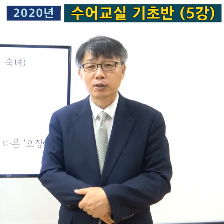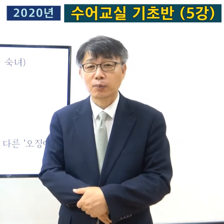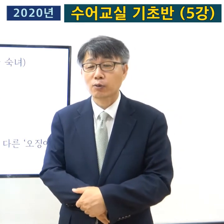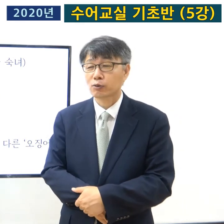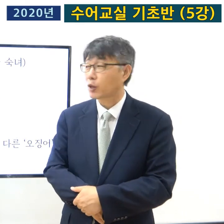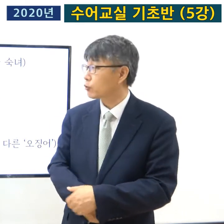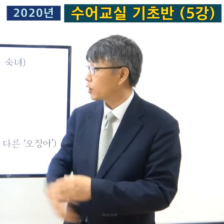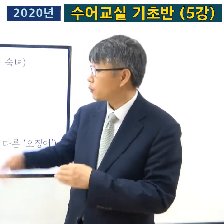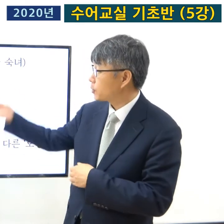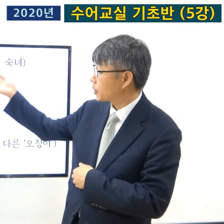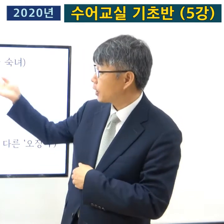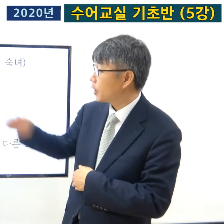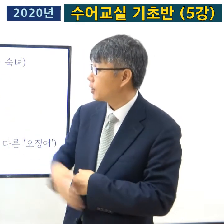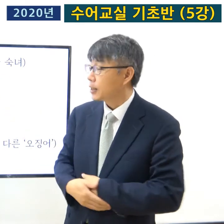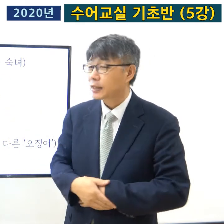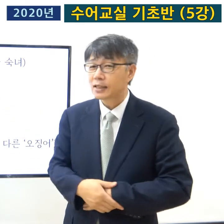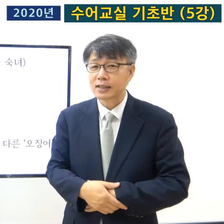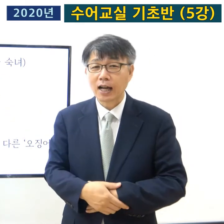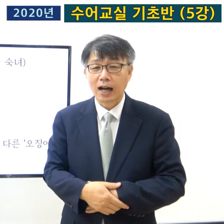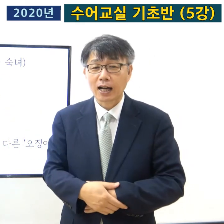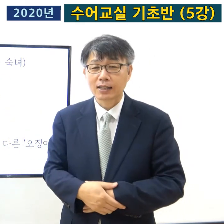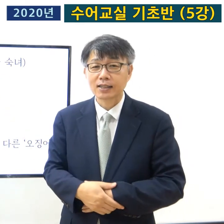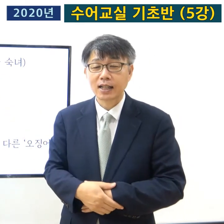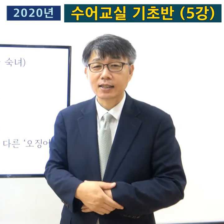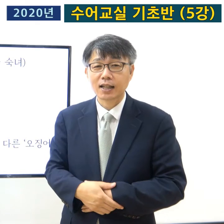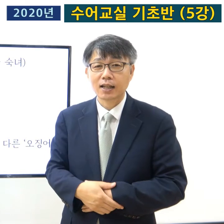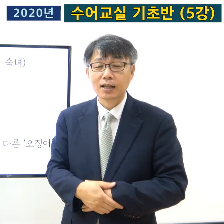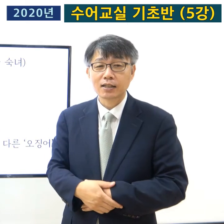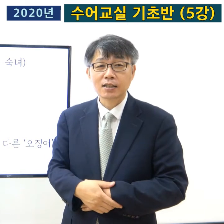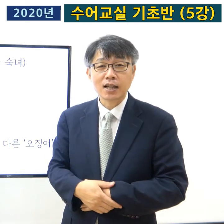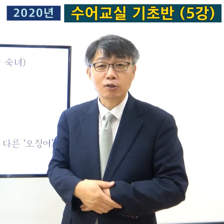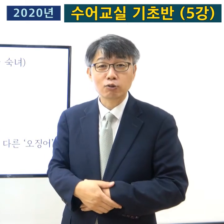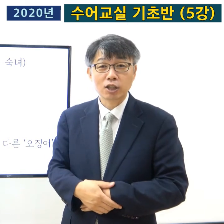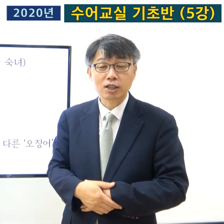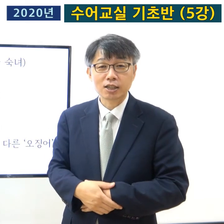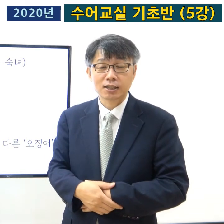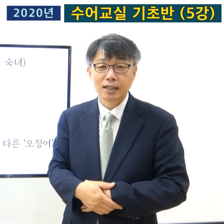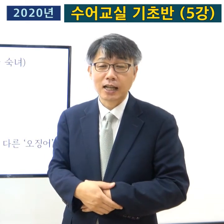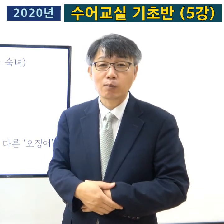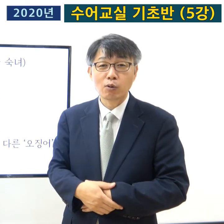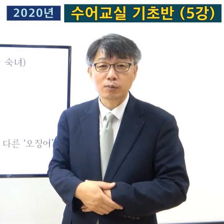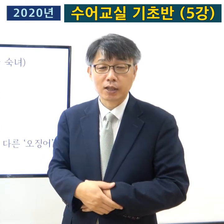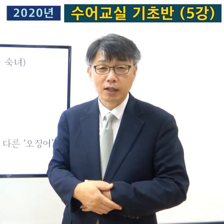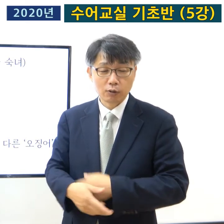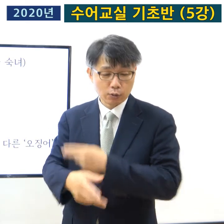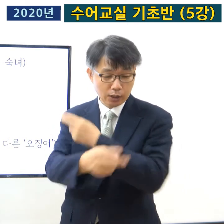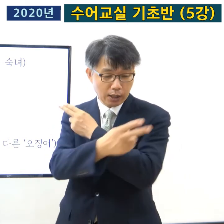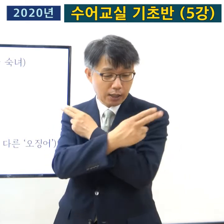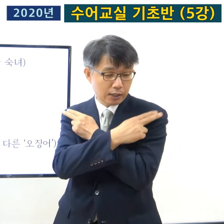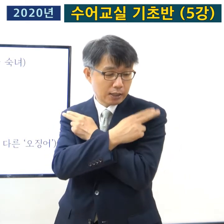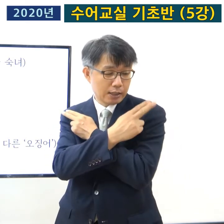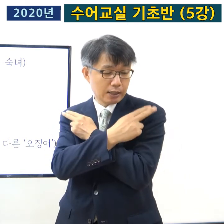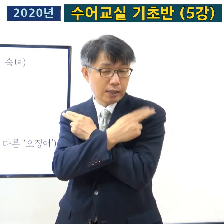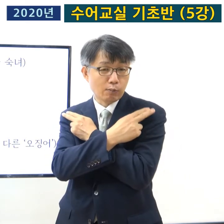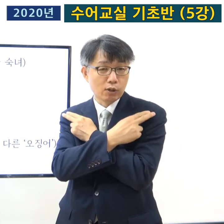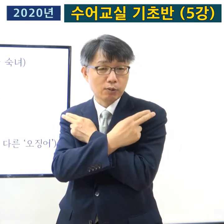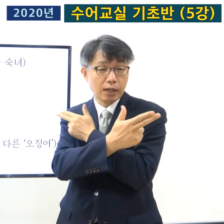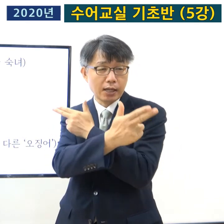배운 수어 중에 첫 번째가 신사인데, 신사 숙녀들은 양복을 입잖아요. 이렇게 기치 있는 양복을 입는데,